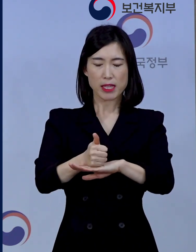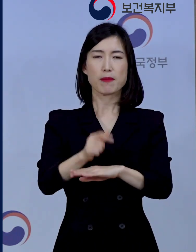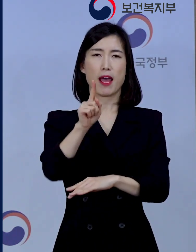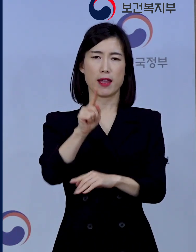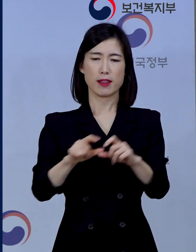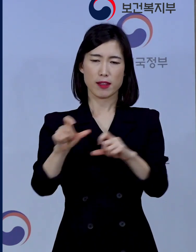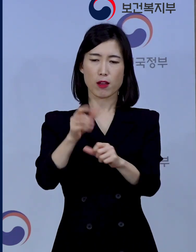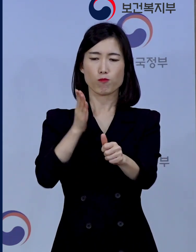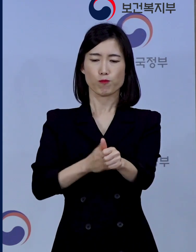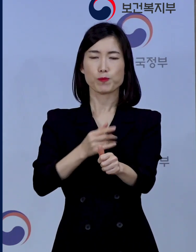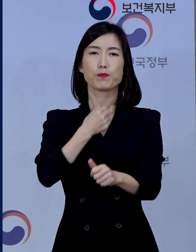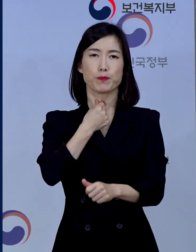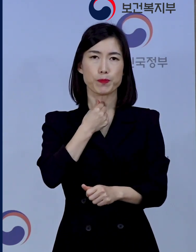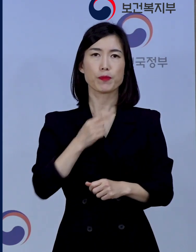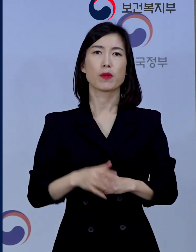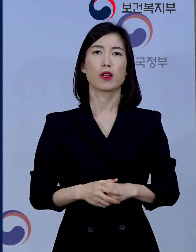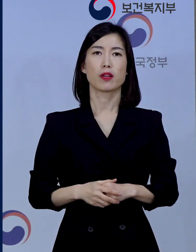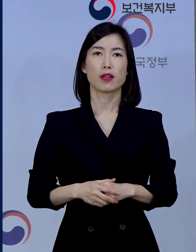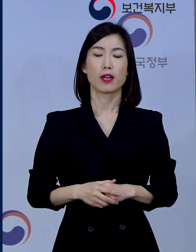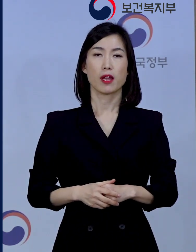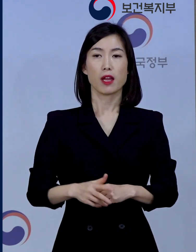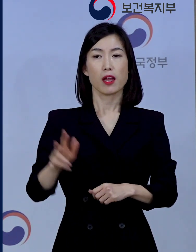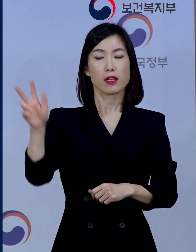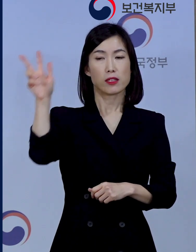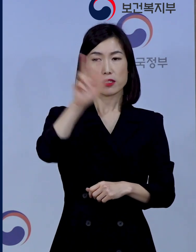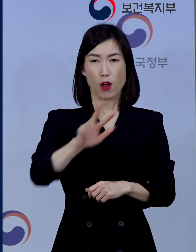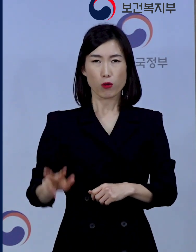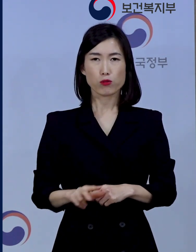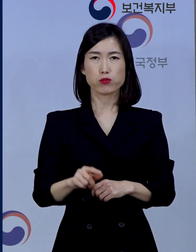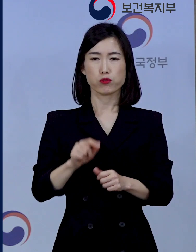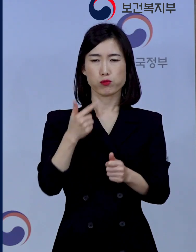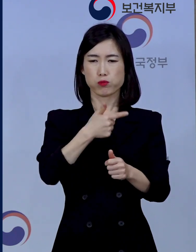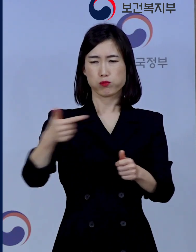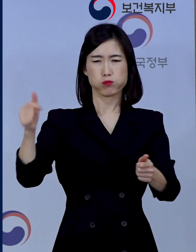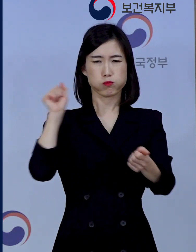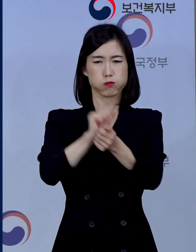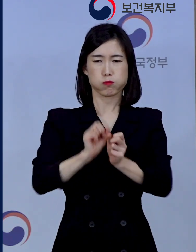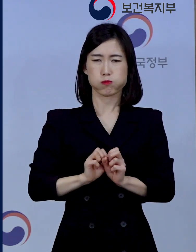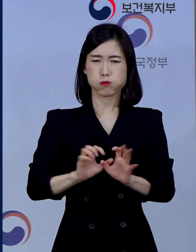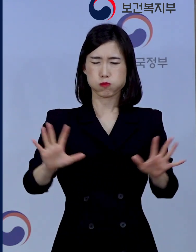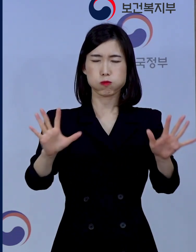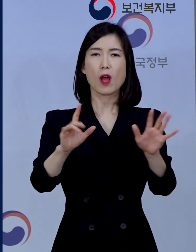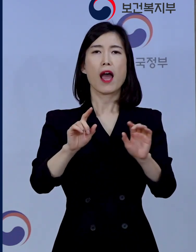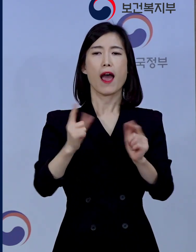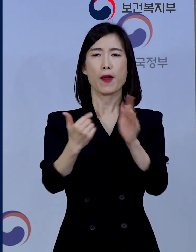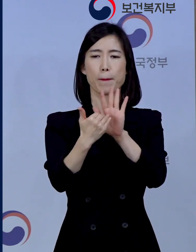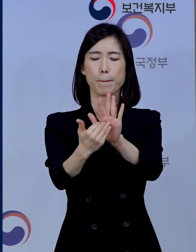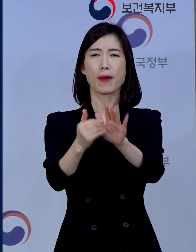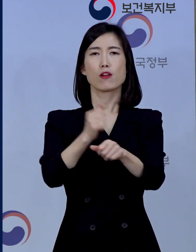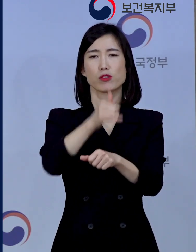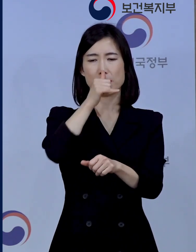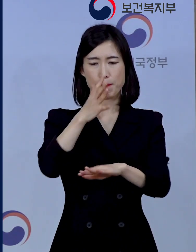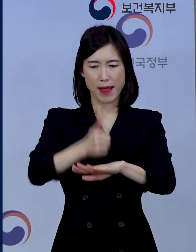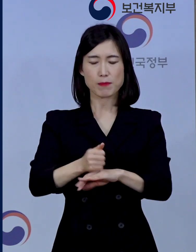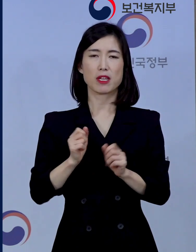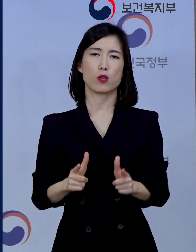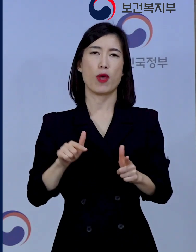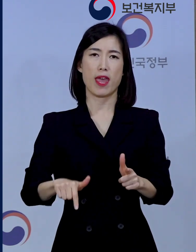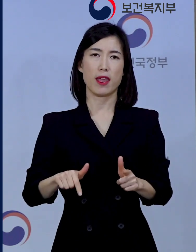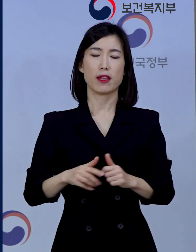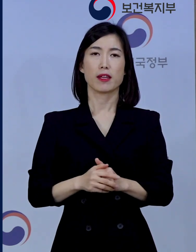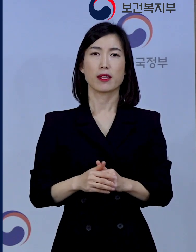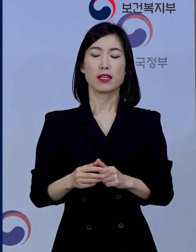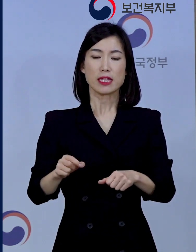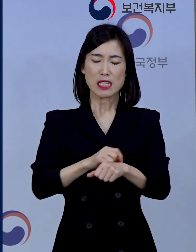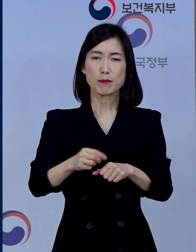마지막으로 다시 한번 간곡하게 부탁드립니다. 전국적인 대유행을 막을 수 있는 마지막 기회입니다.